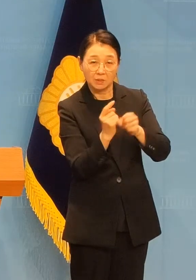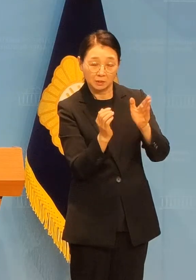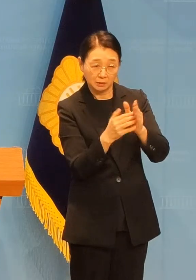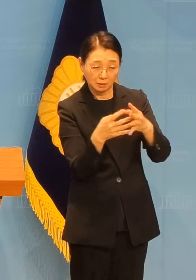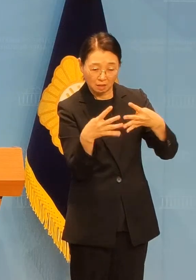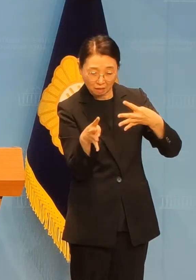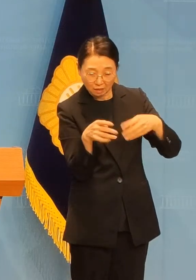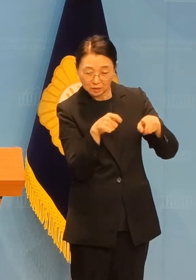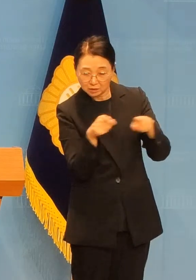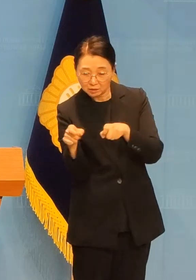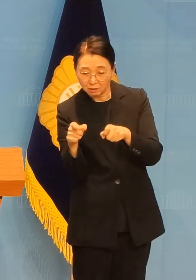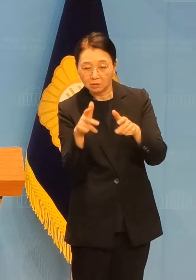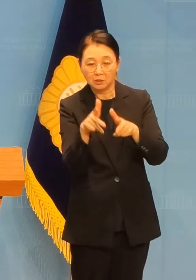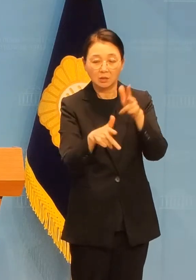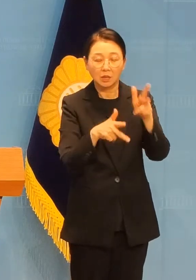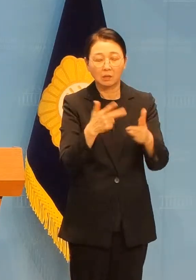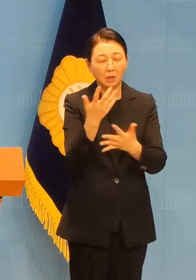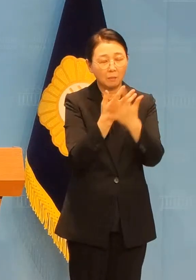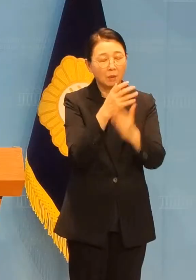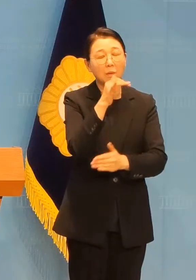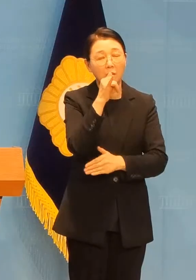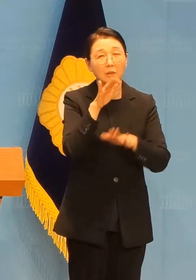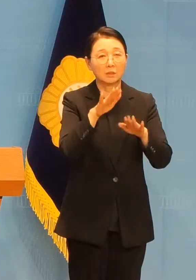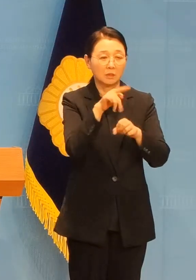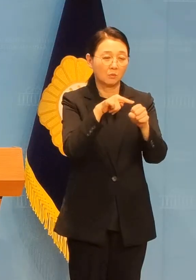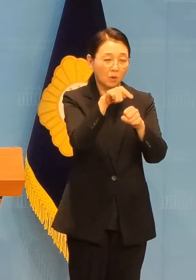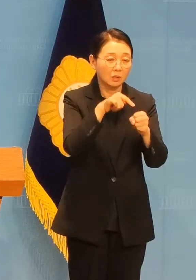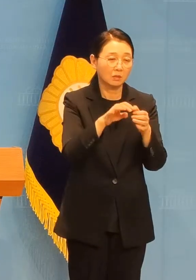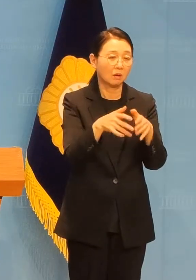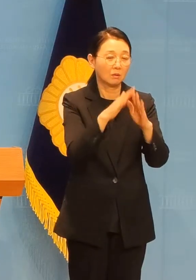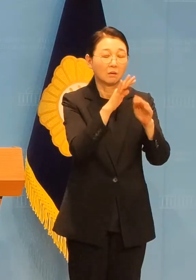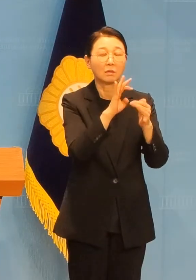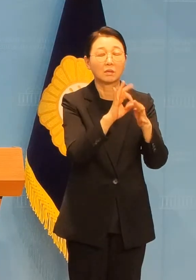불확실성만 키울 뿐이며 지금은 원전 건설을 놓고